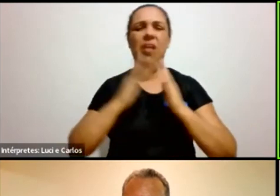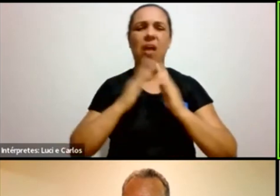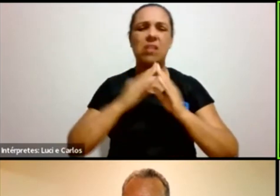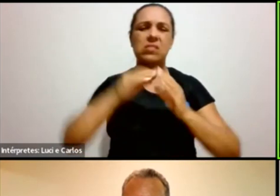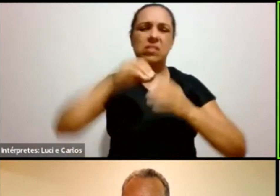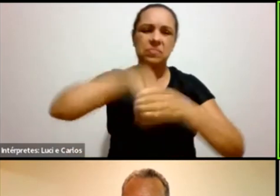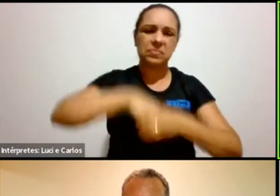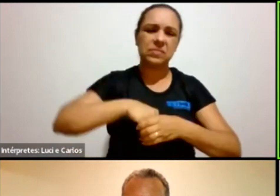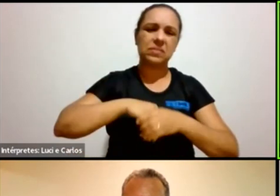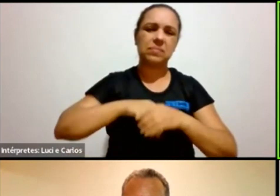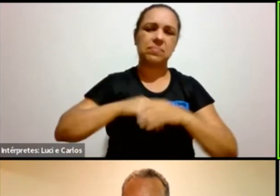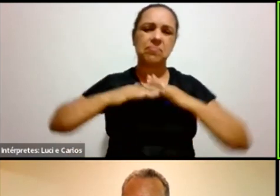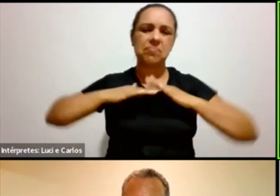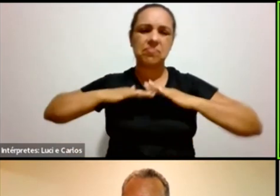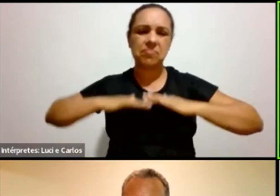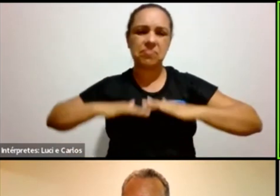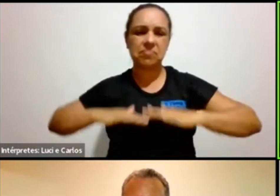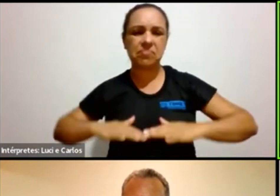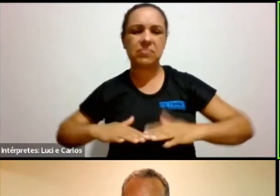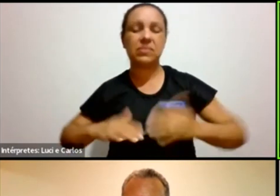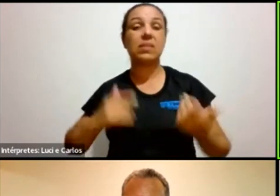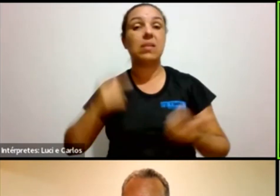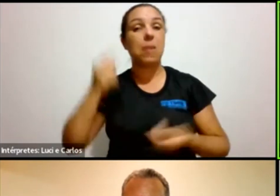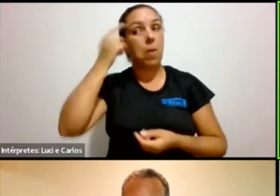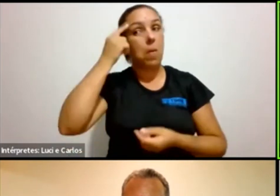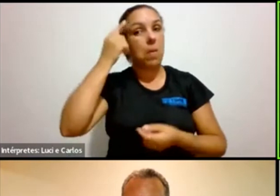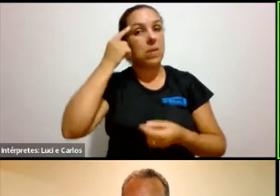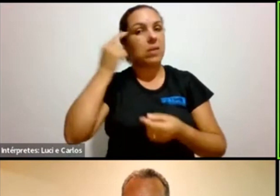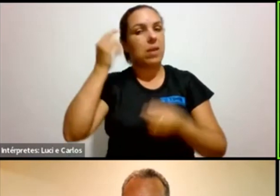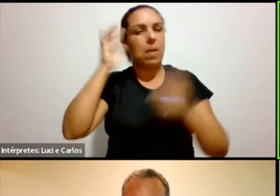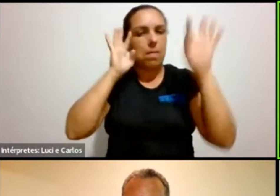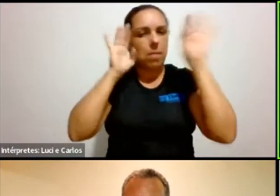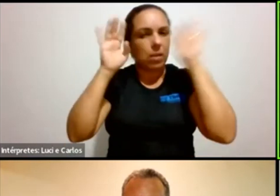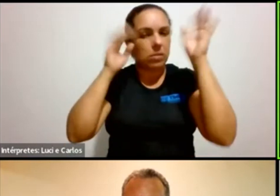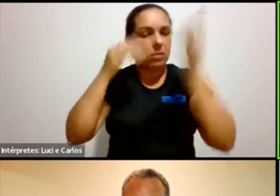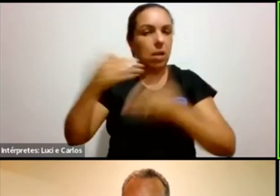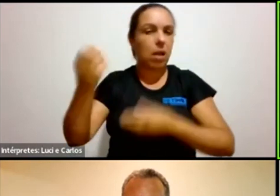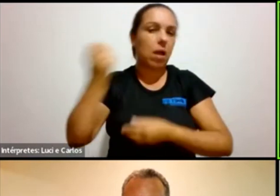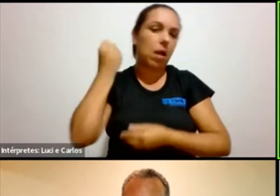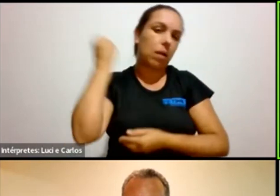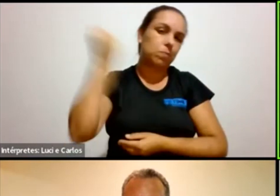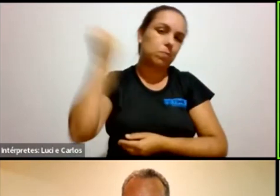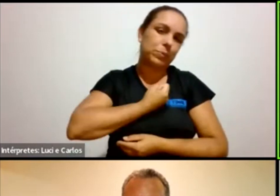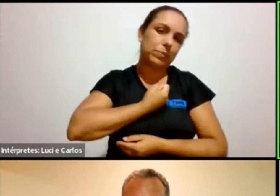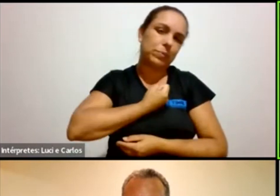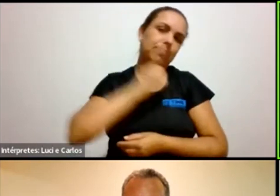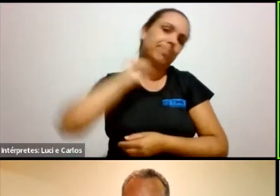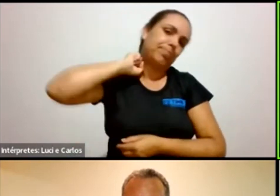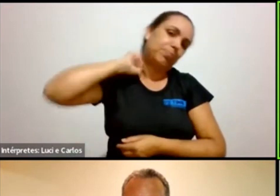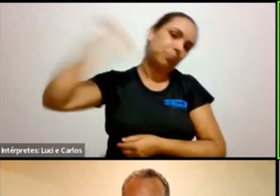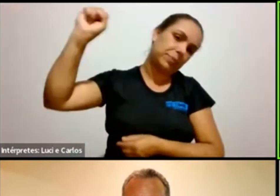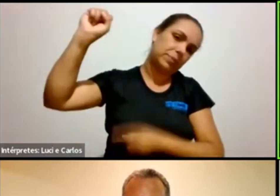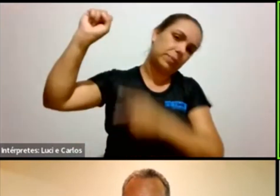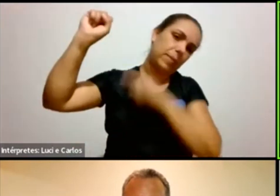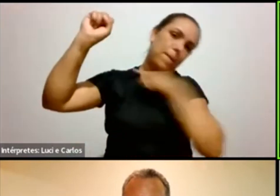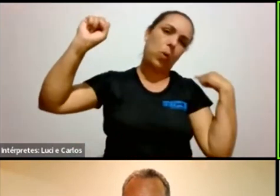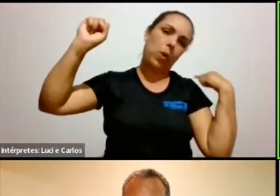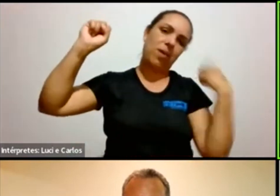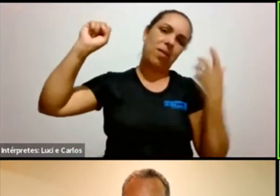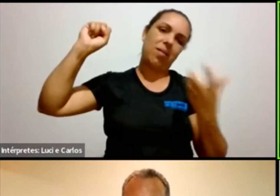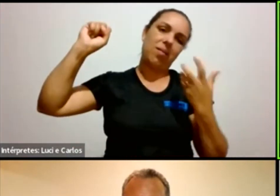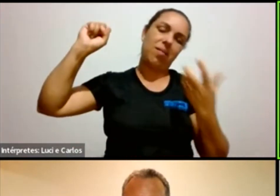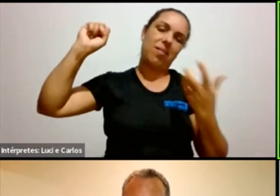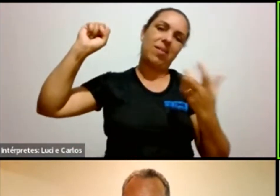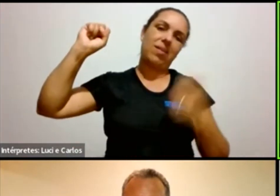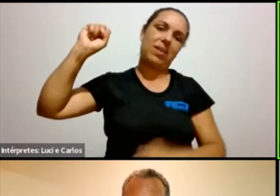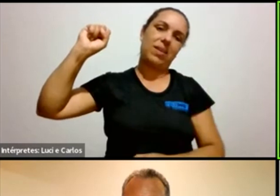ter pensamento suicida também, porque aí a dor vai aumentando cada vez mais, a medicação não resolve, e